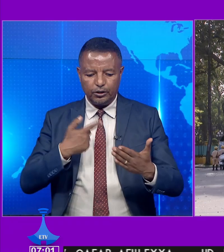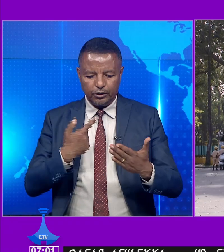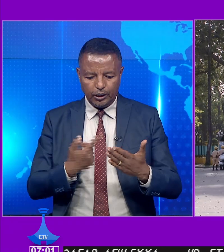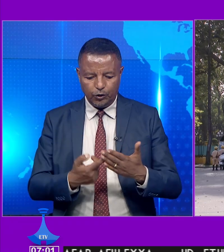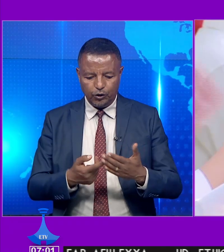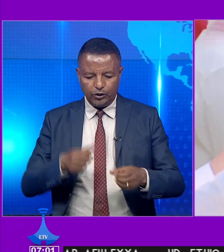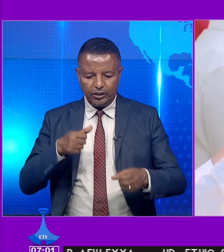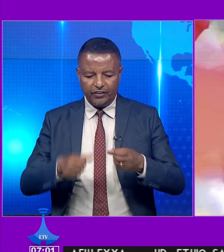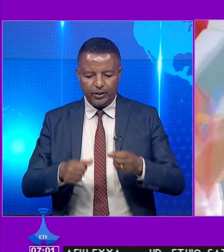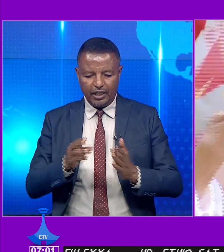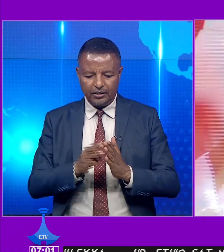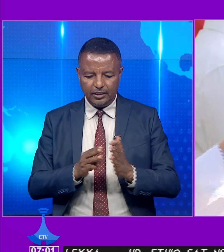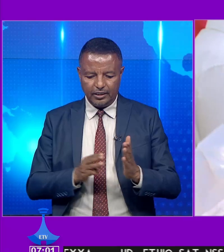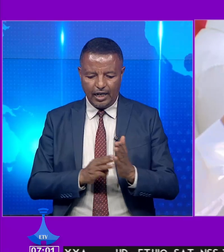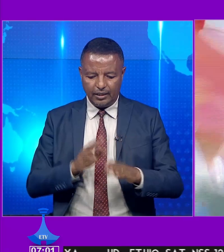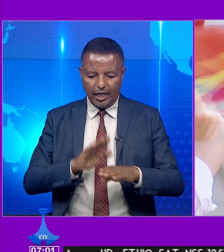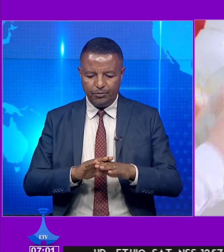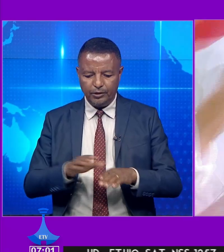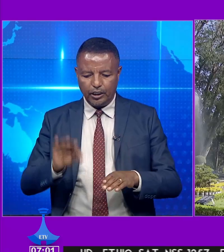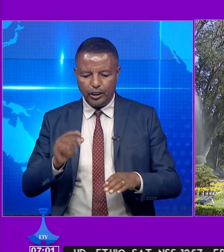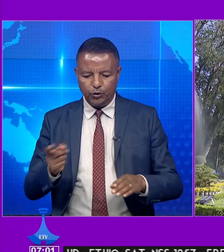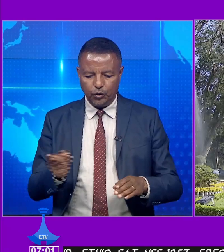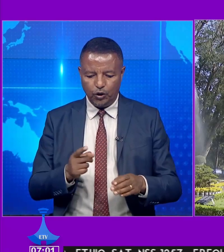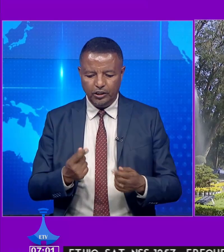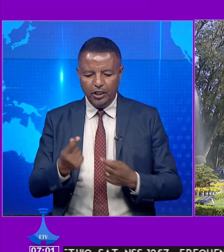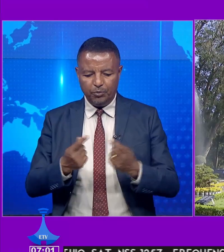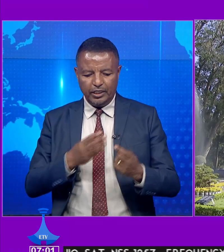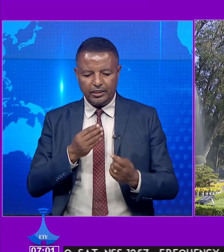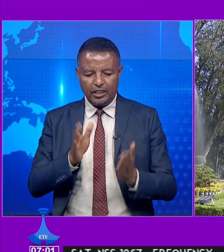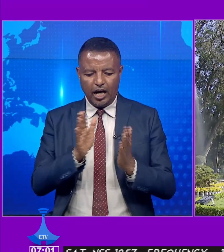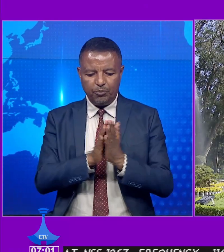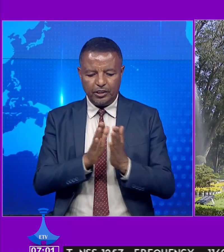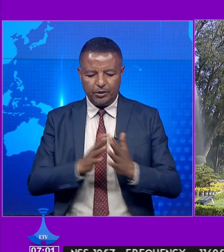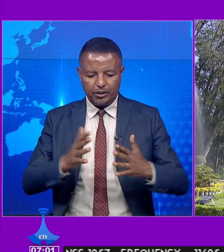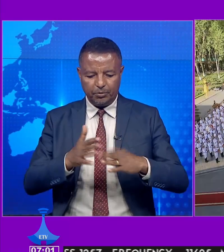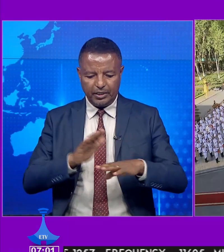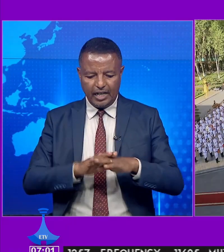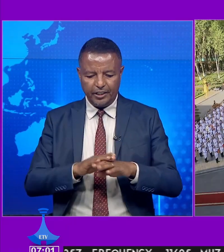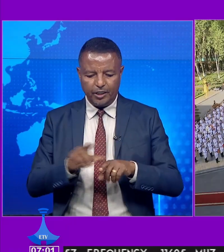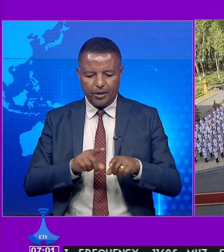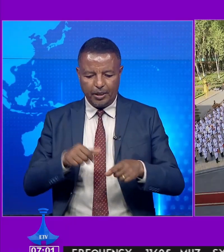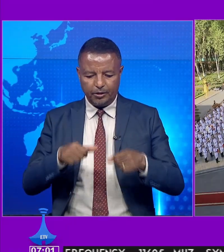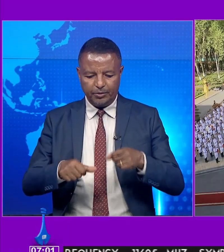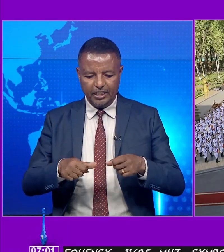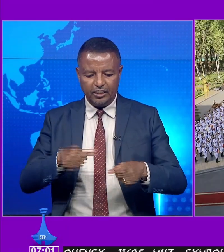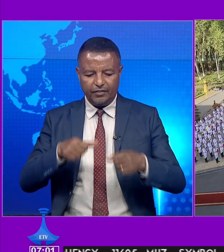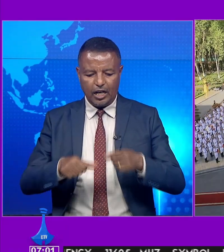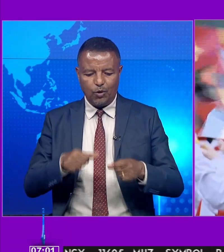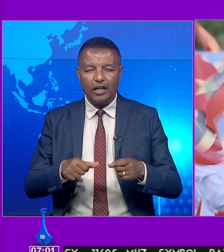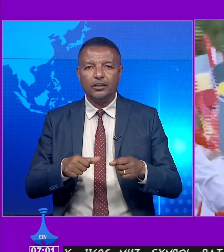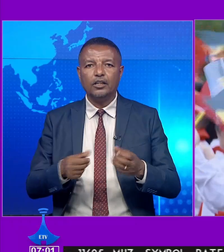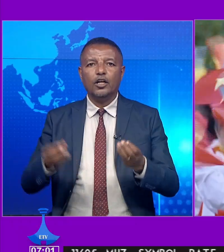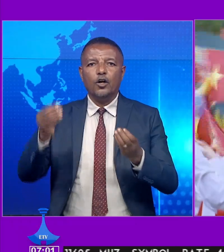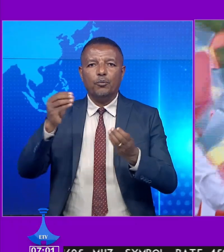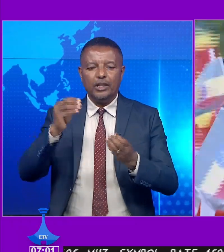የትብብር ሰነዶችን የፊርማ ስነስርዓት ላይም የተገኙ ሲሆን በንግድና በትብብር ላይ የመግባቢያ ስምምነት